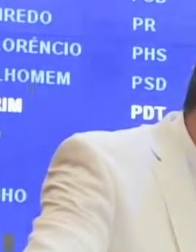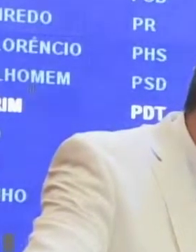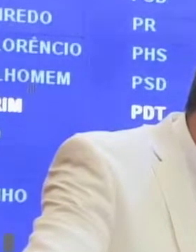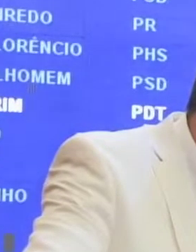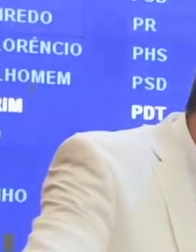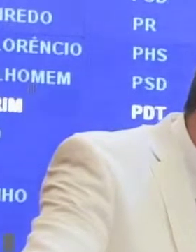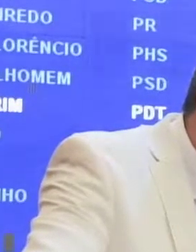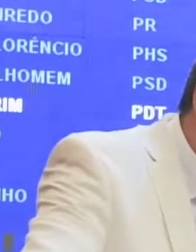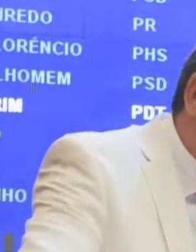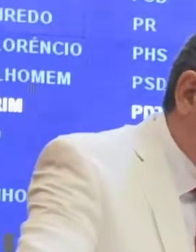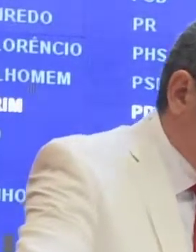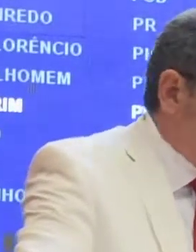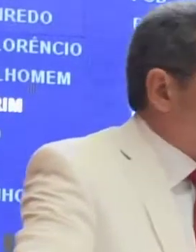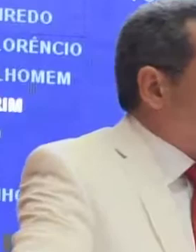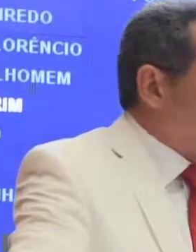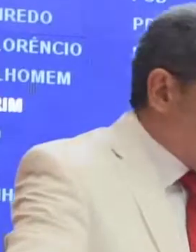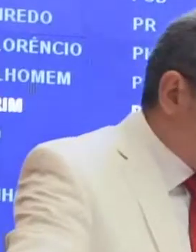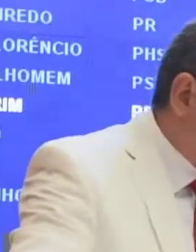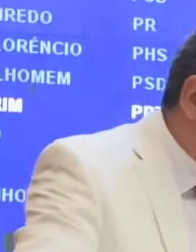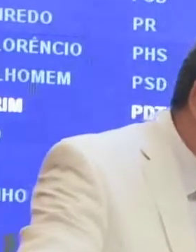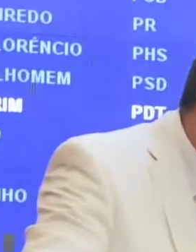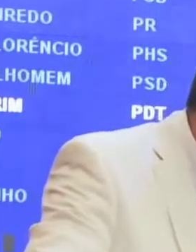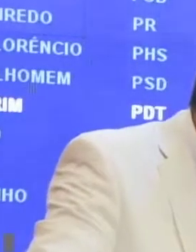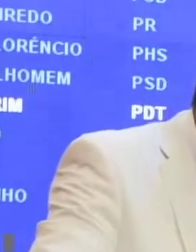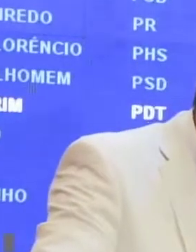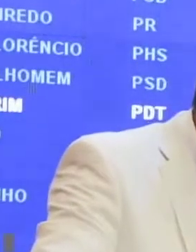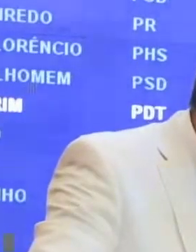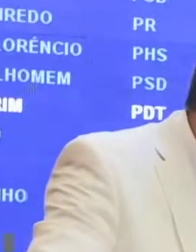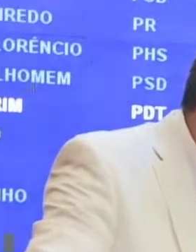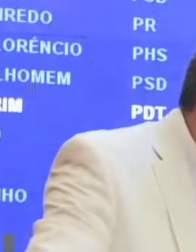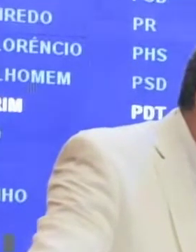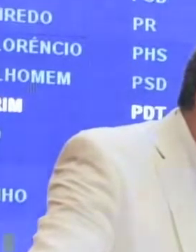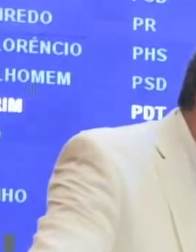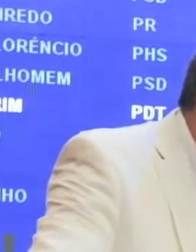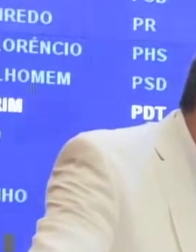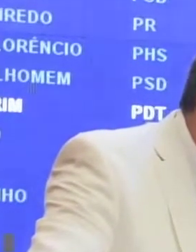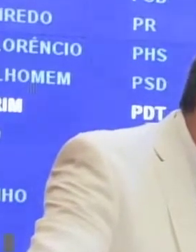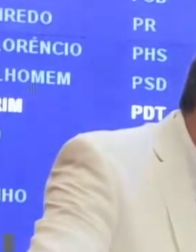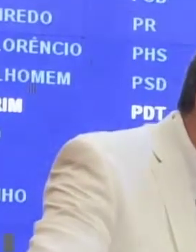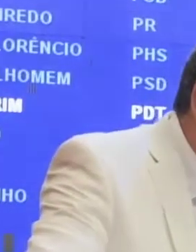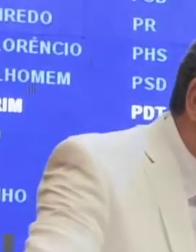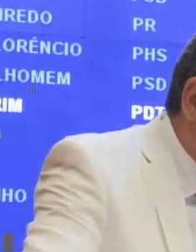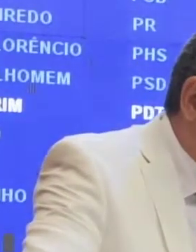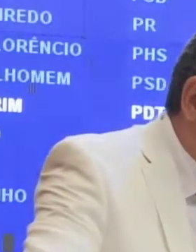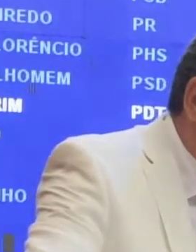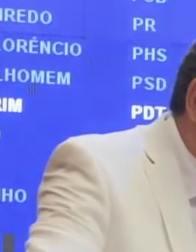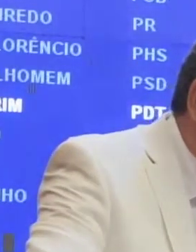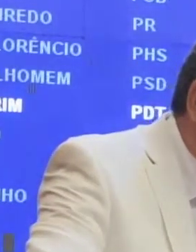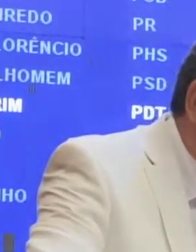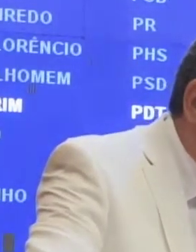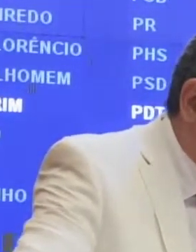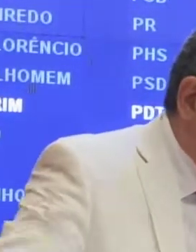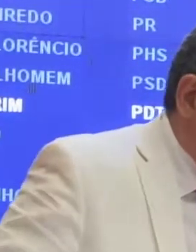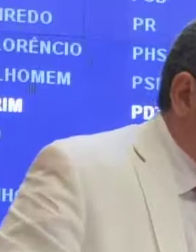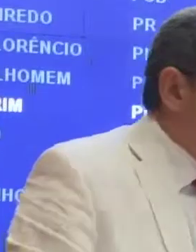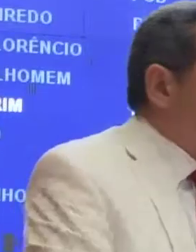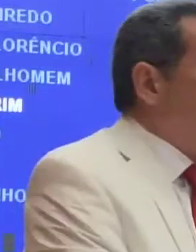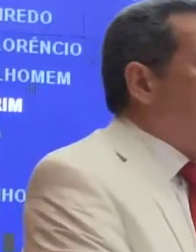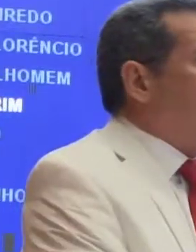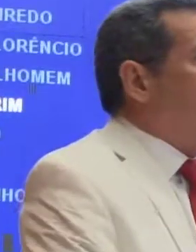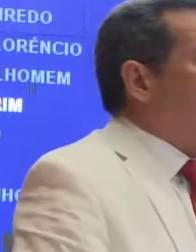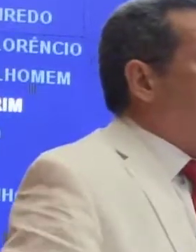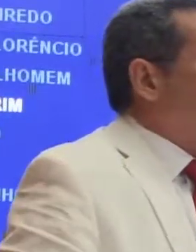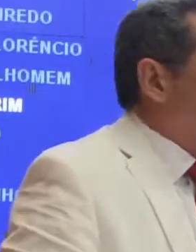competindo aos trabalhadores decidir sobre a oportunidade de exercê-las e sobre os interesses que devam, por